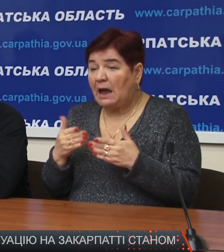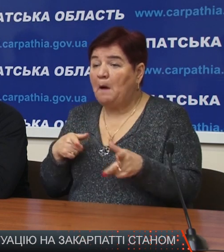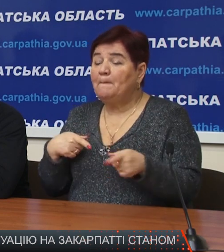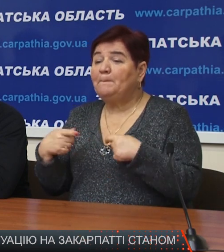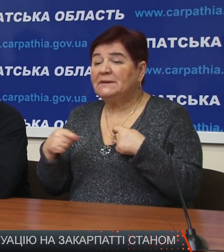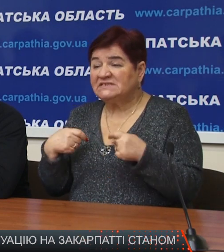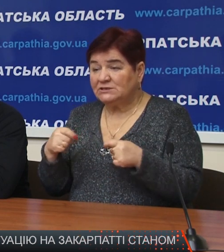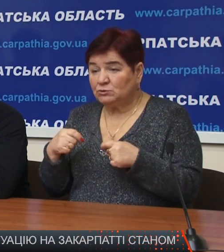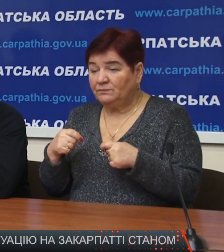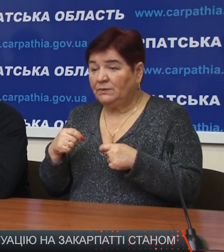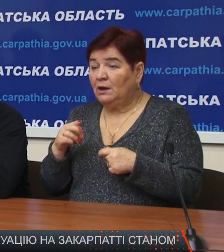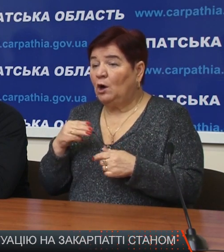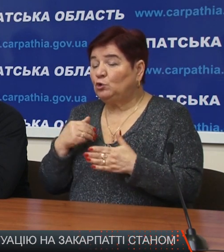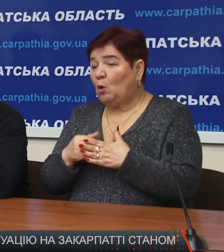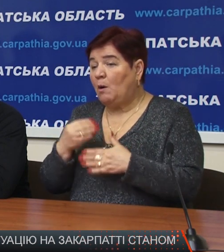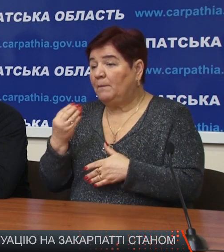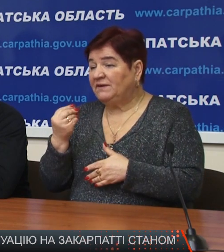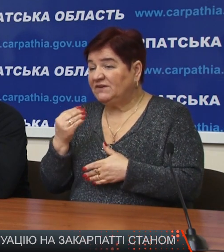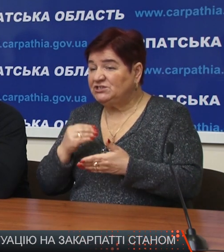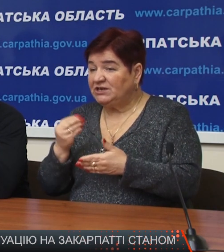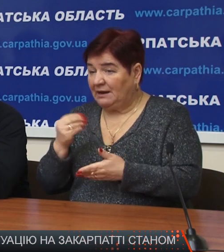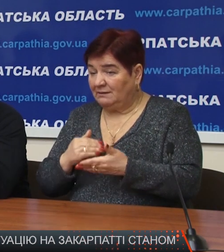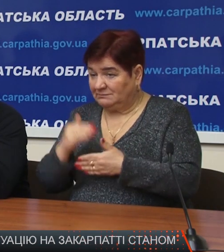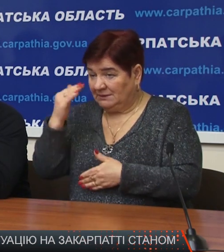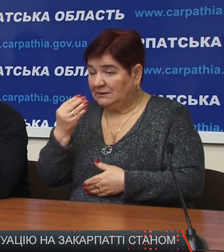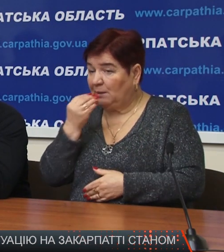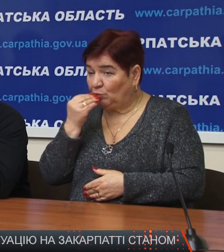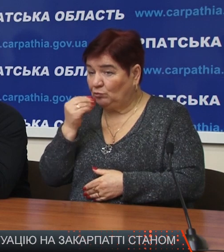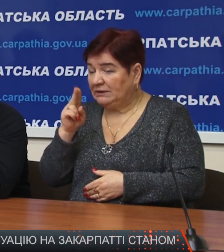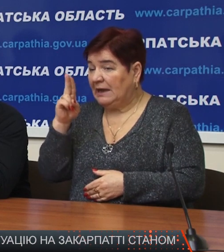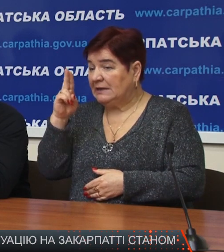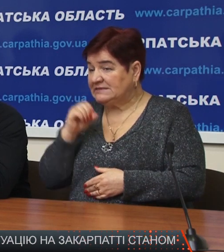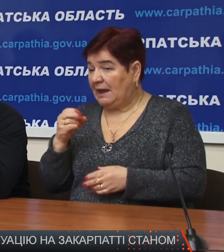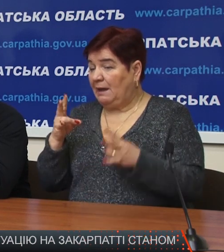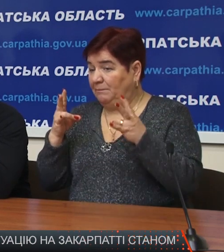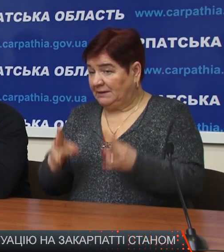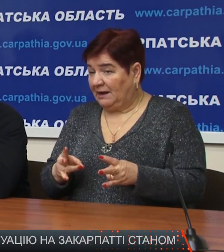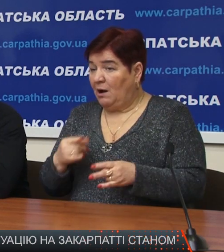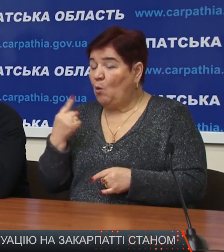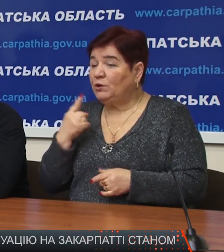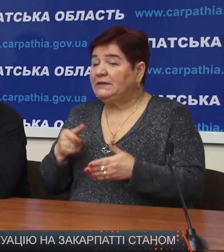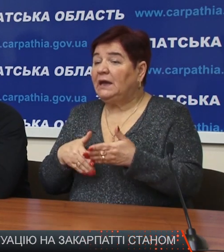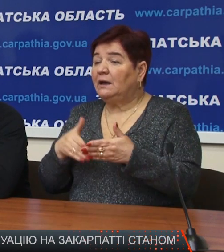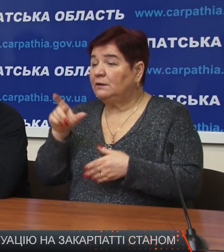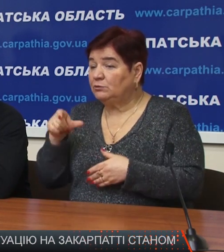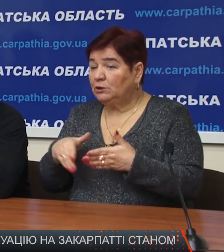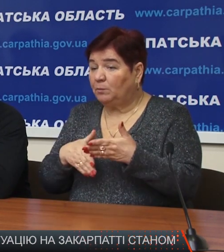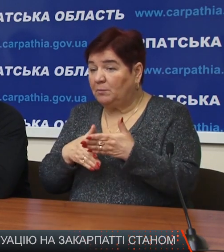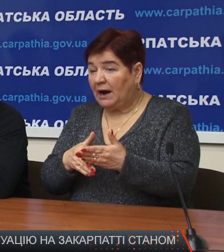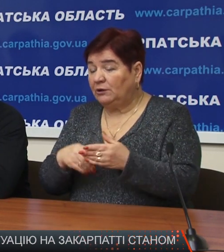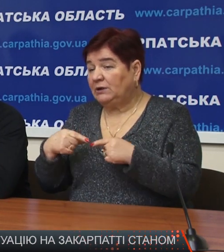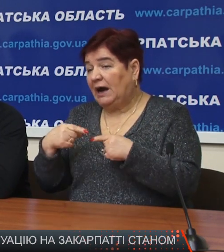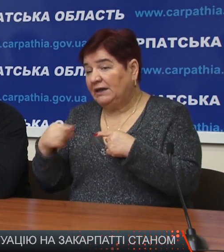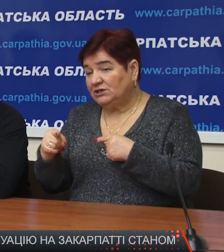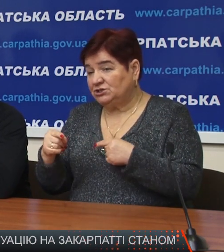бізнесу щодо підвищення цін на продукти харчування, обов'язково, це біда. Подивіться, одні люди допомагають, а інші